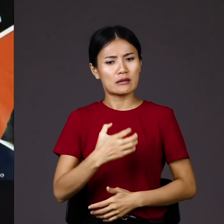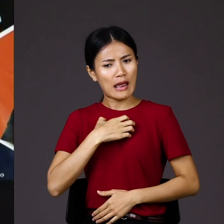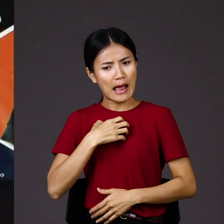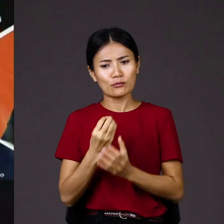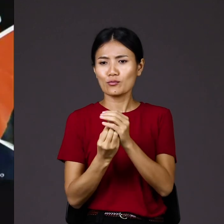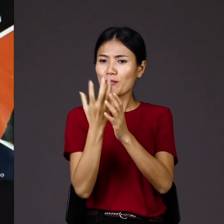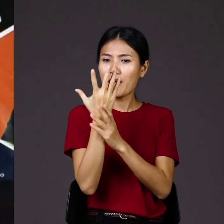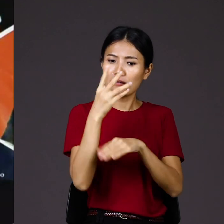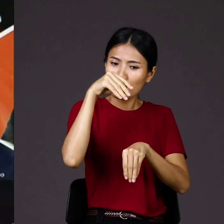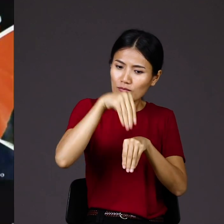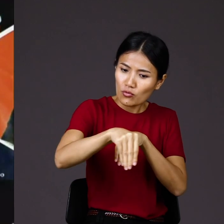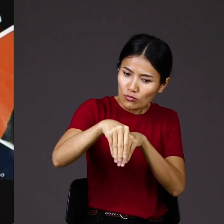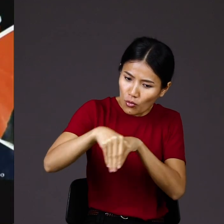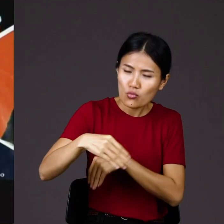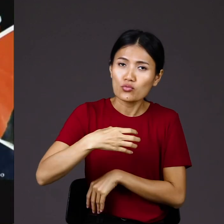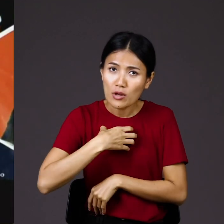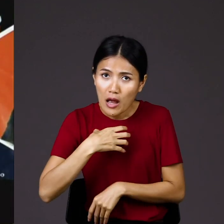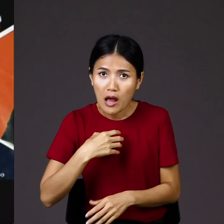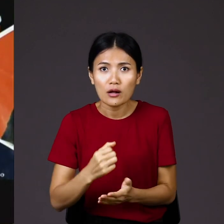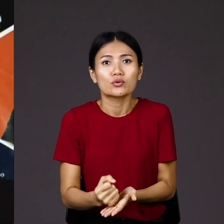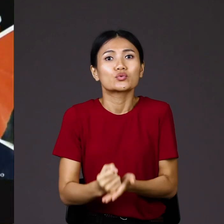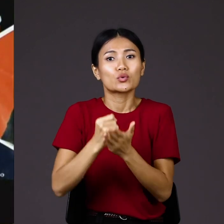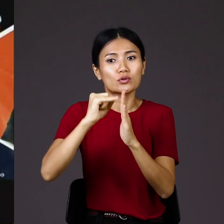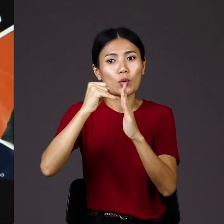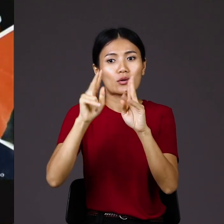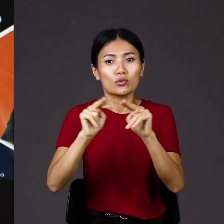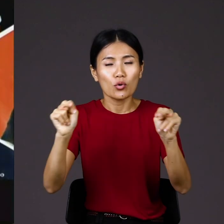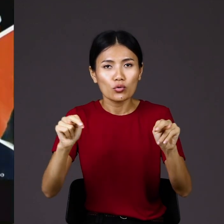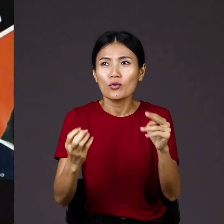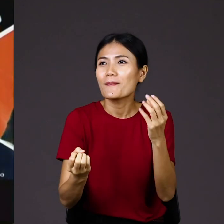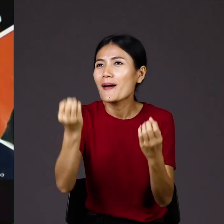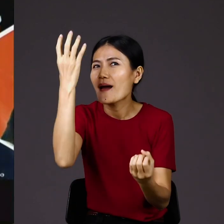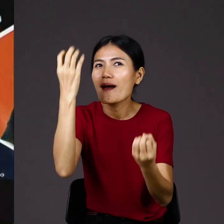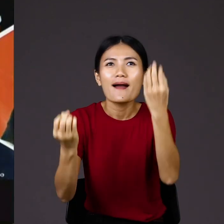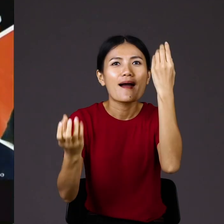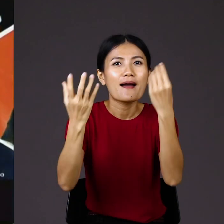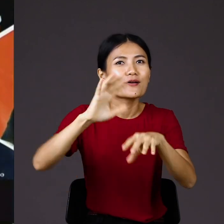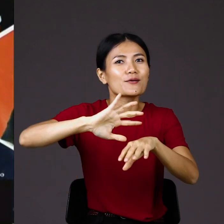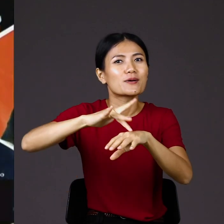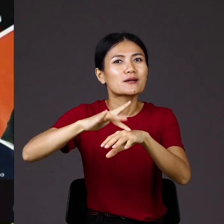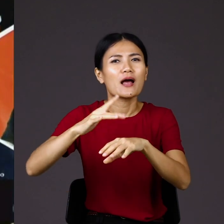ลูกต้นไม้อยากจะเอาเงินมาปลูกต้นไม้เพื่อสร้างนนทบุรี